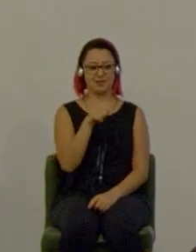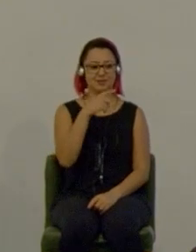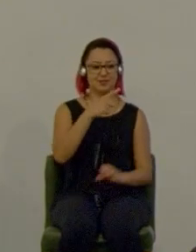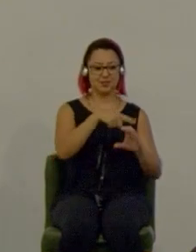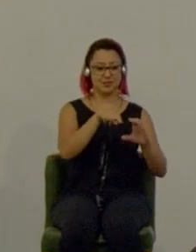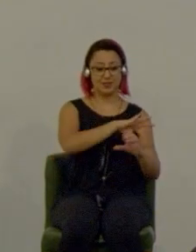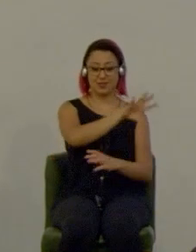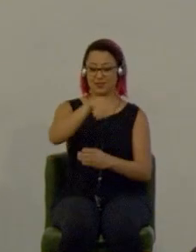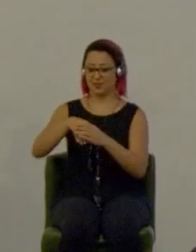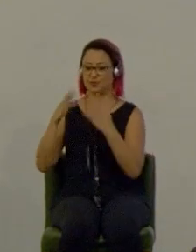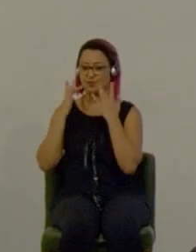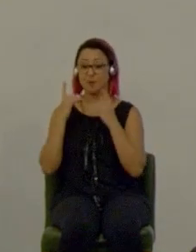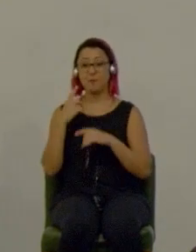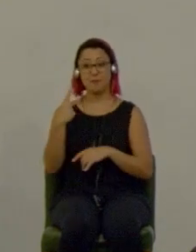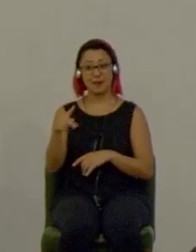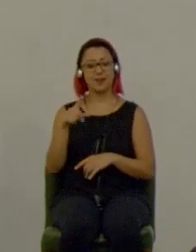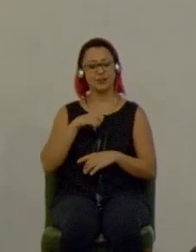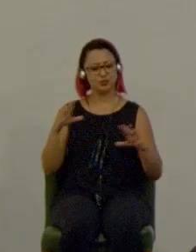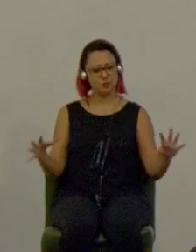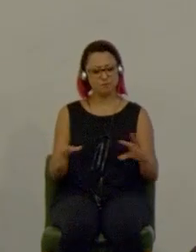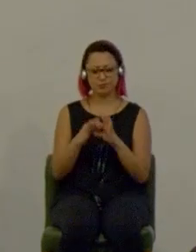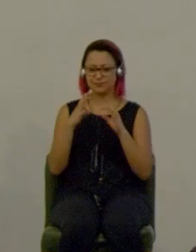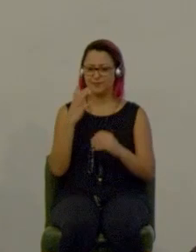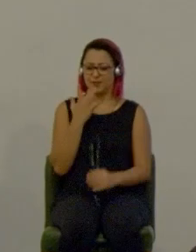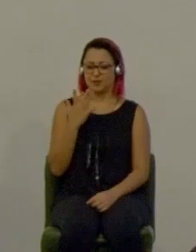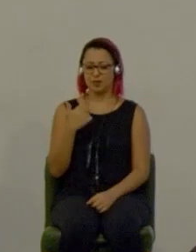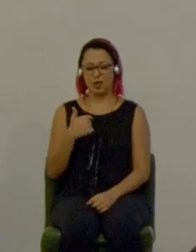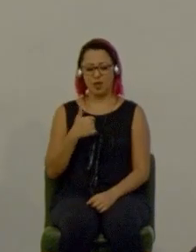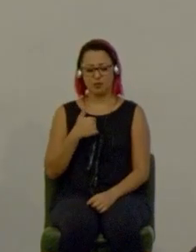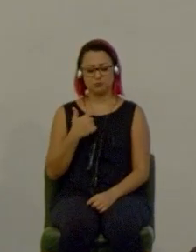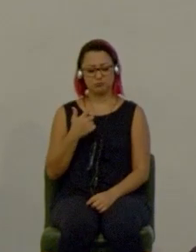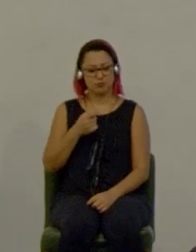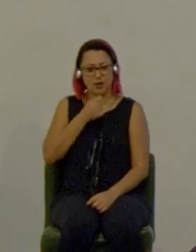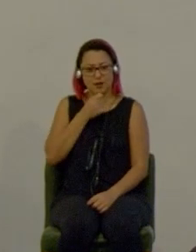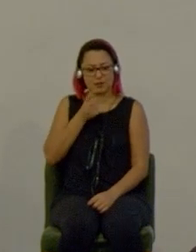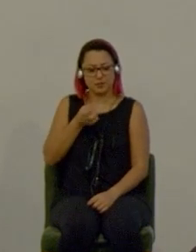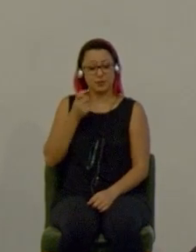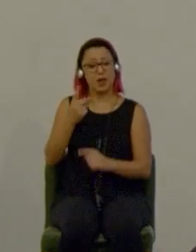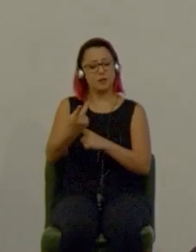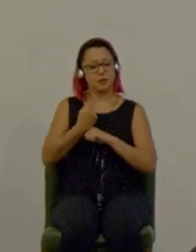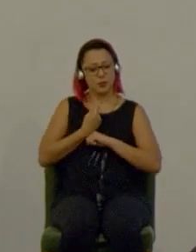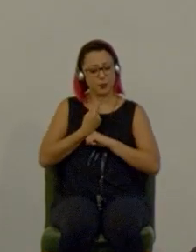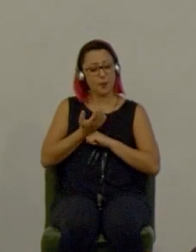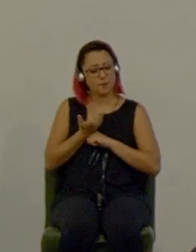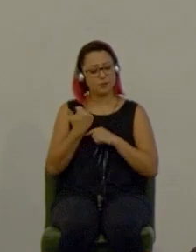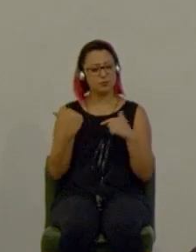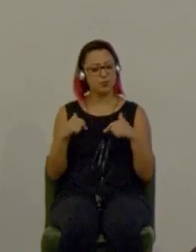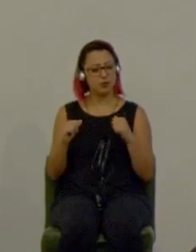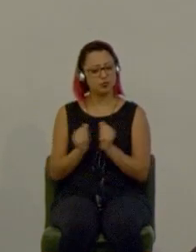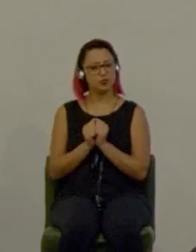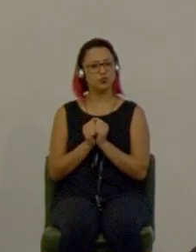Et comme il voyait que je faisais les deux, histoire des sciences et théâtre, il m'a dit on va travailler ensemble. Donc ça, voilà, première raison de